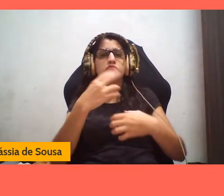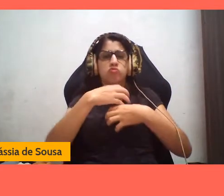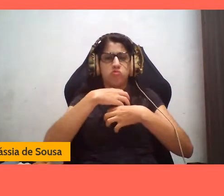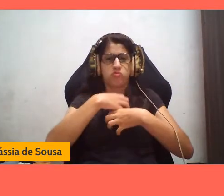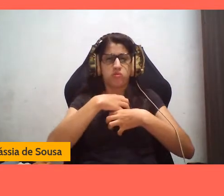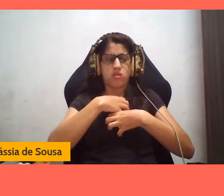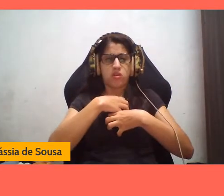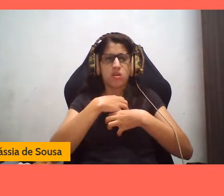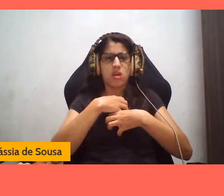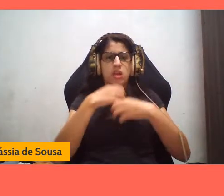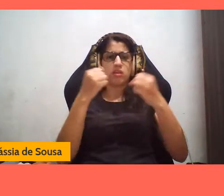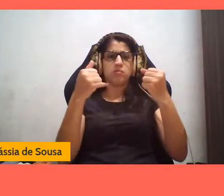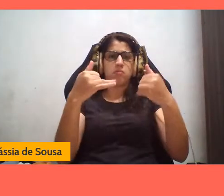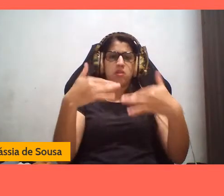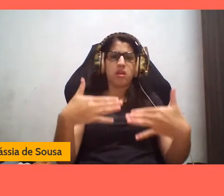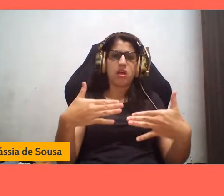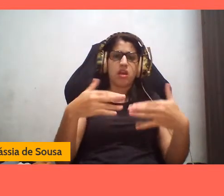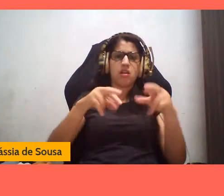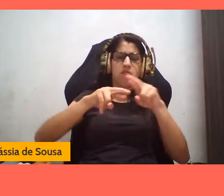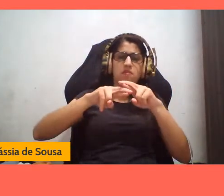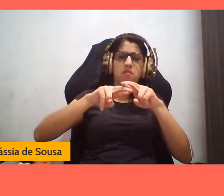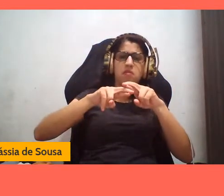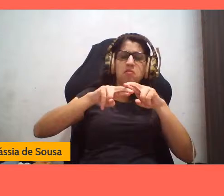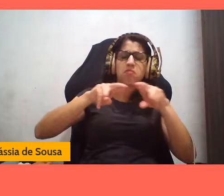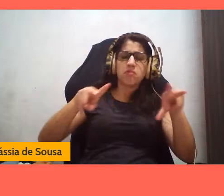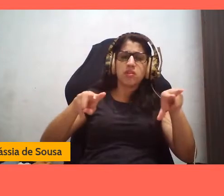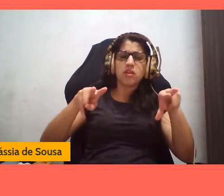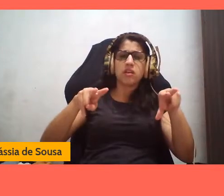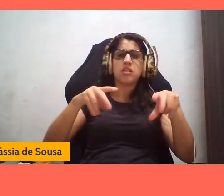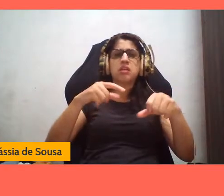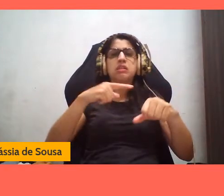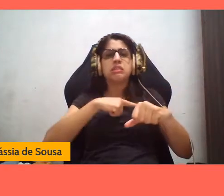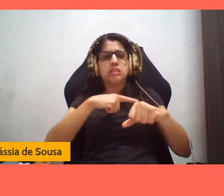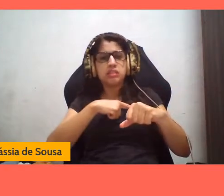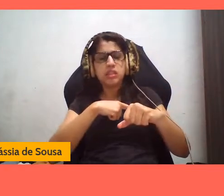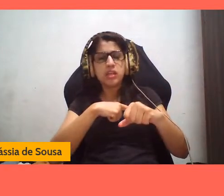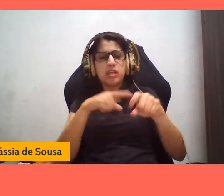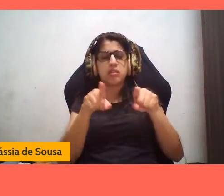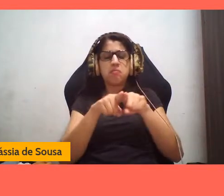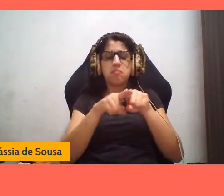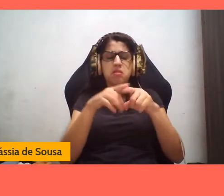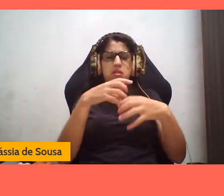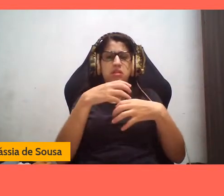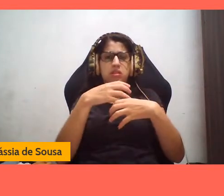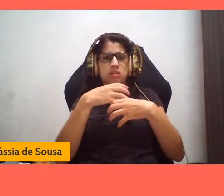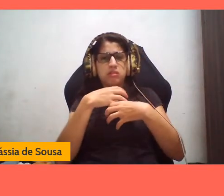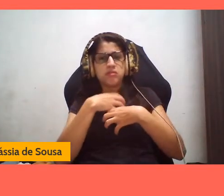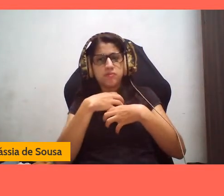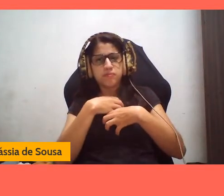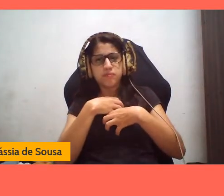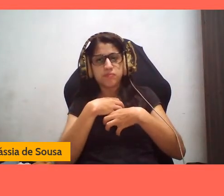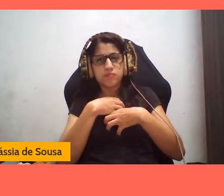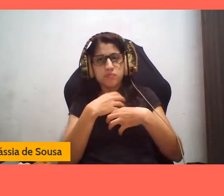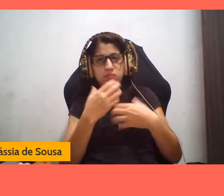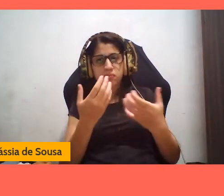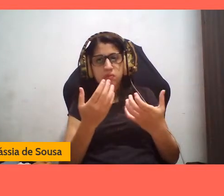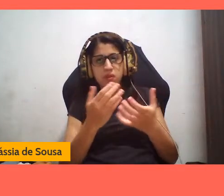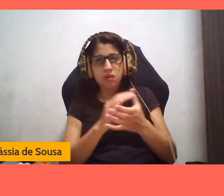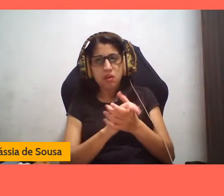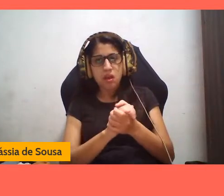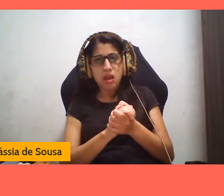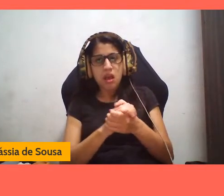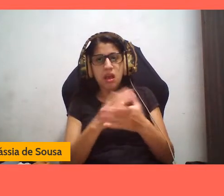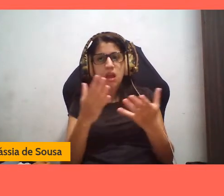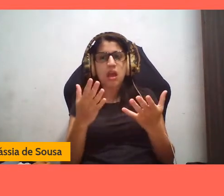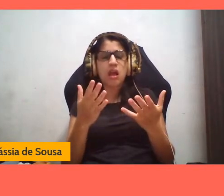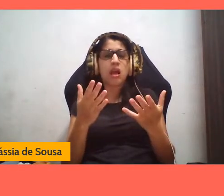a grande diferença entre ser e ter é a que se estabelece entre uma sociedade